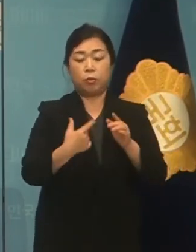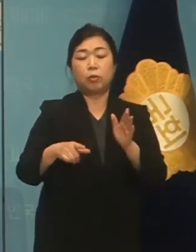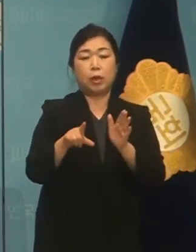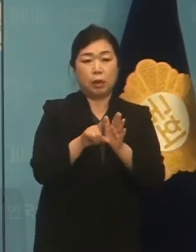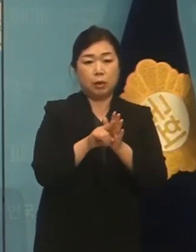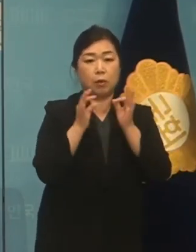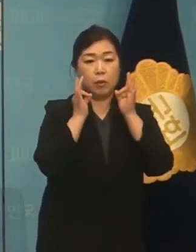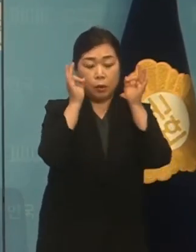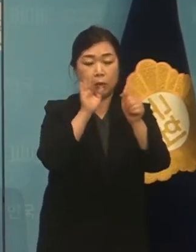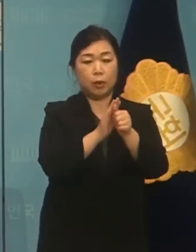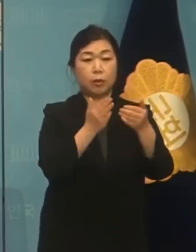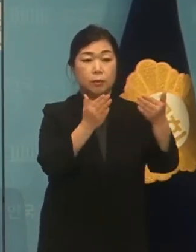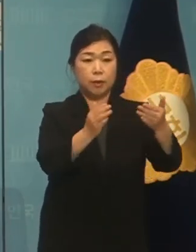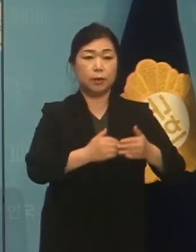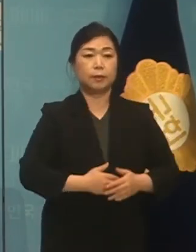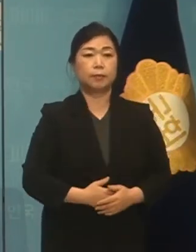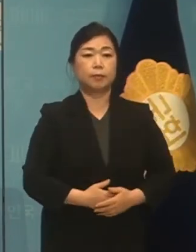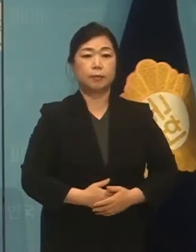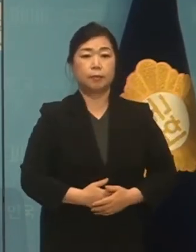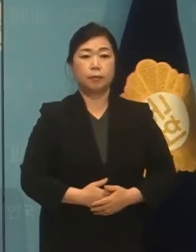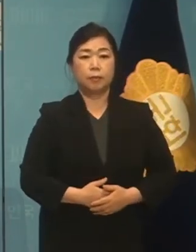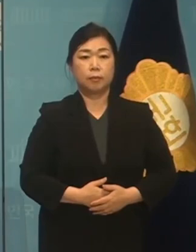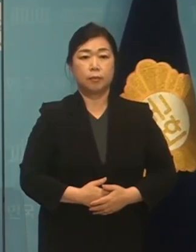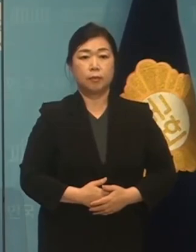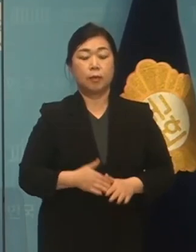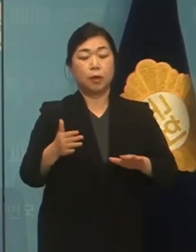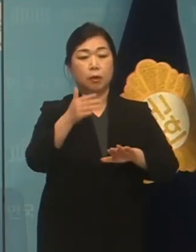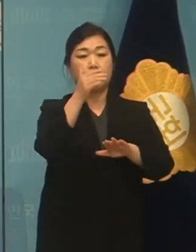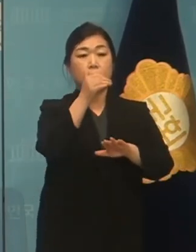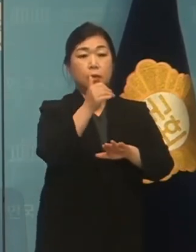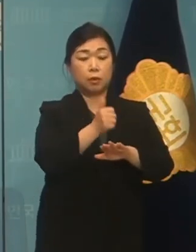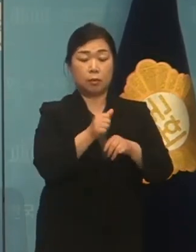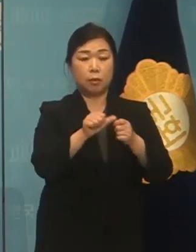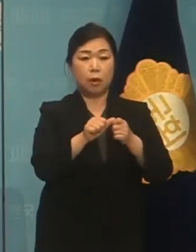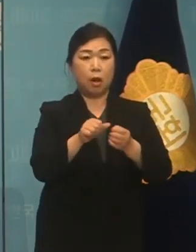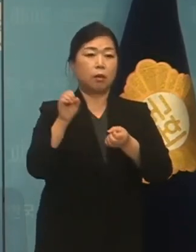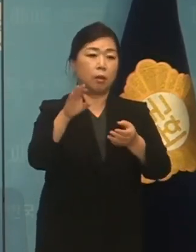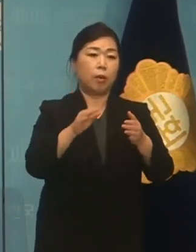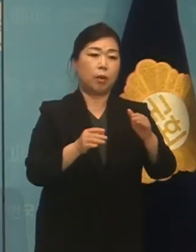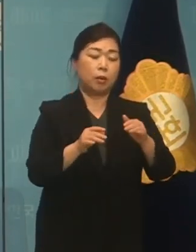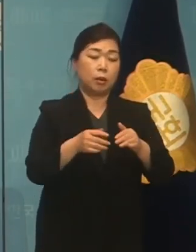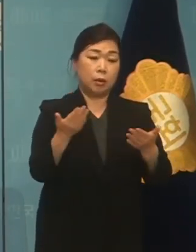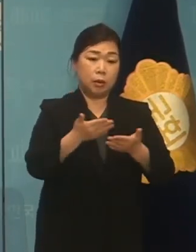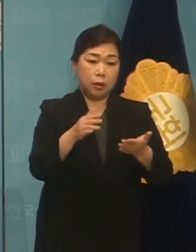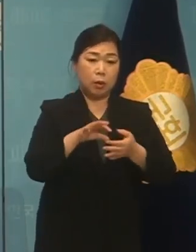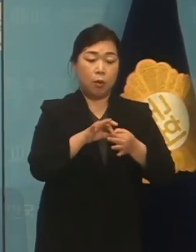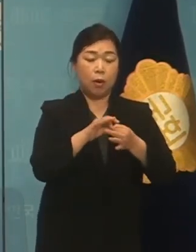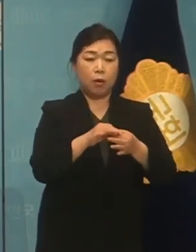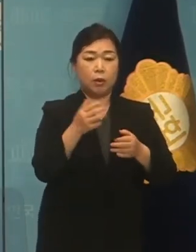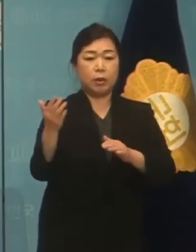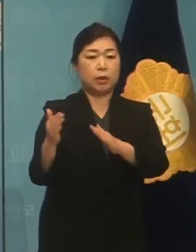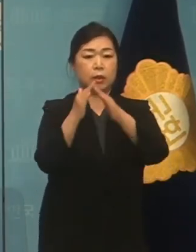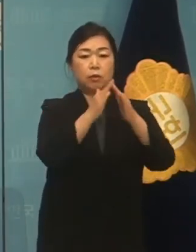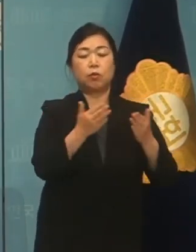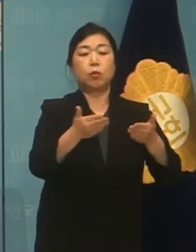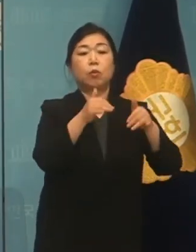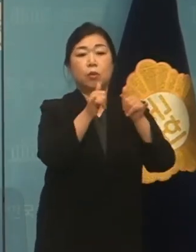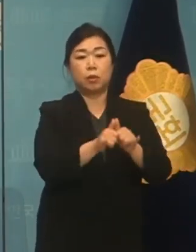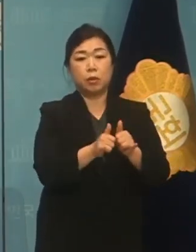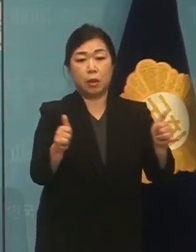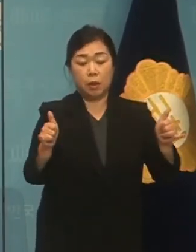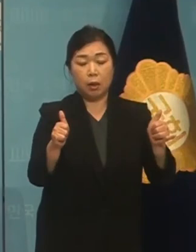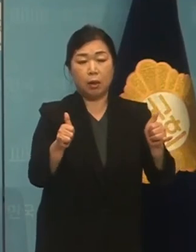수 있도록 최선을 다하겠습니다. 네, 마지막으로 택배 상하차 업무의 이주 노동자